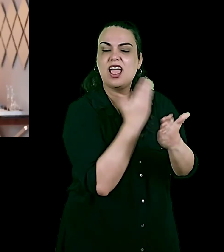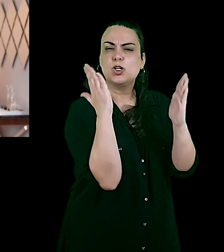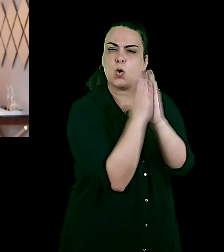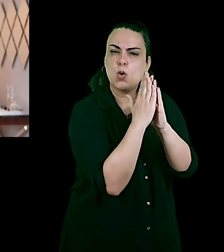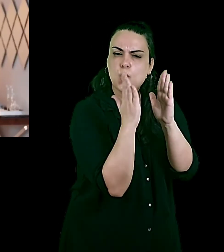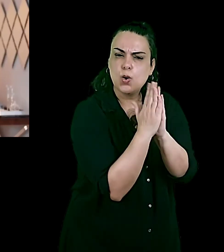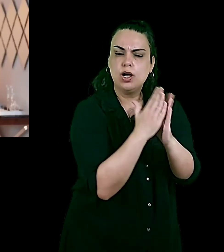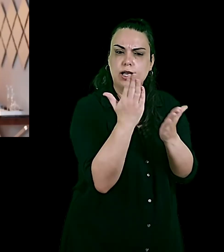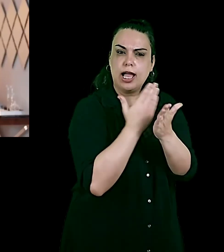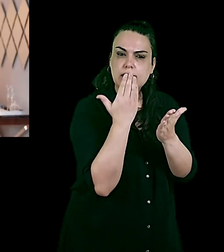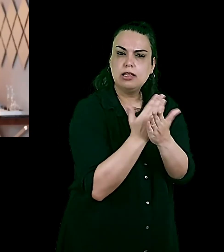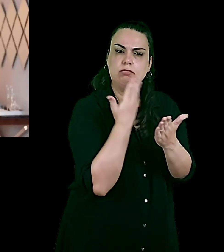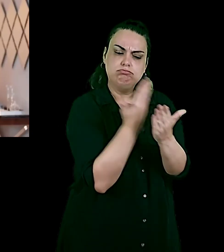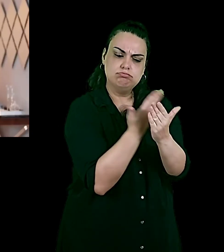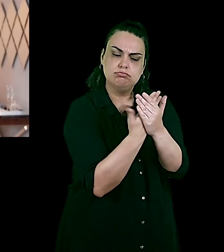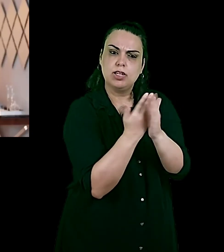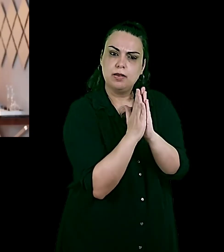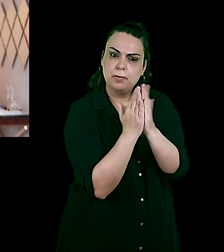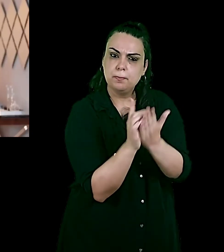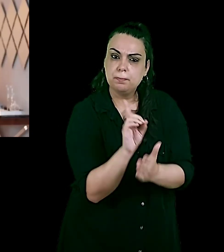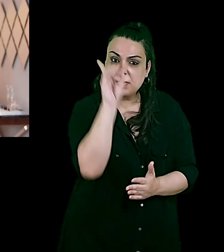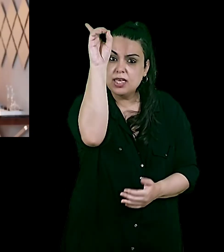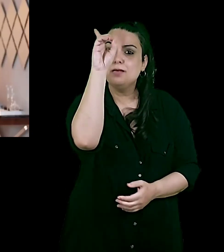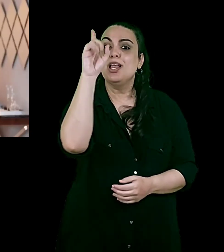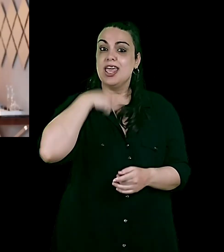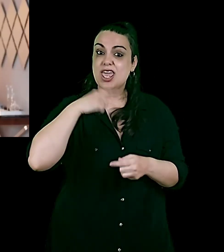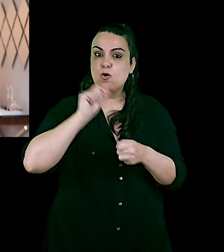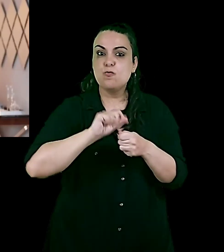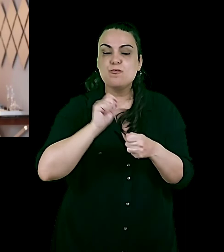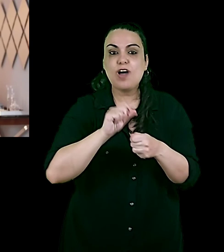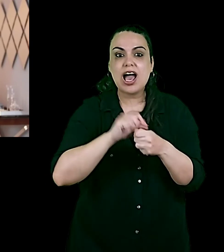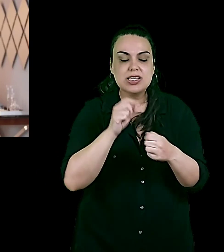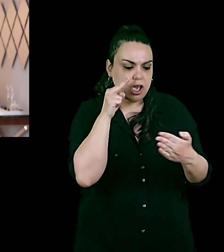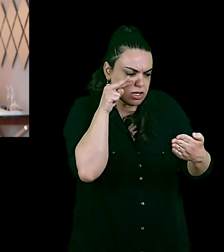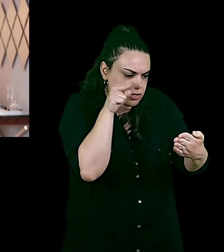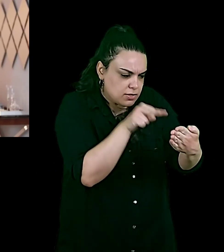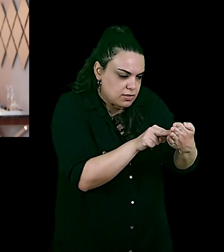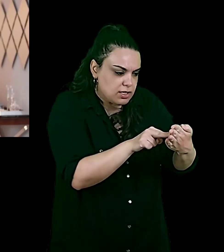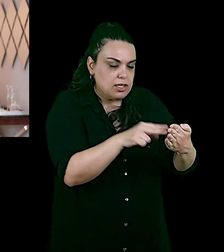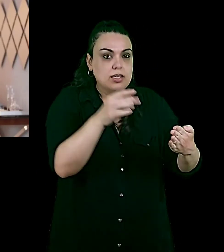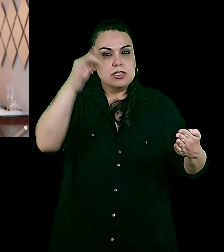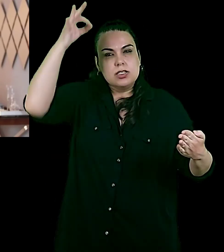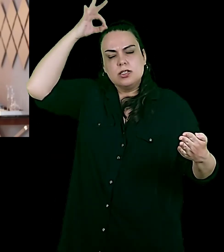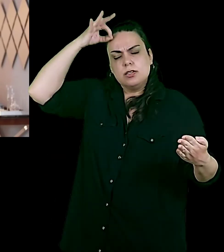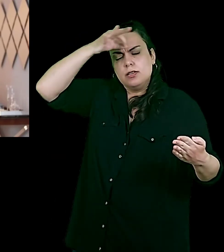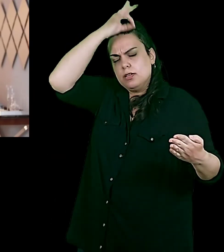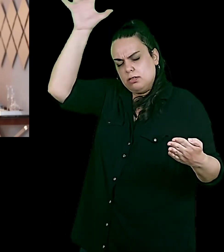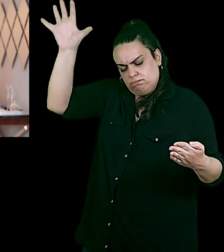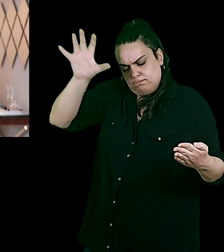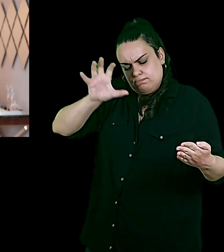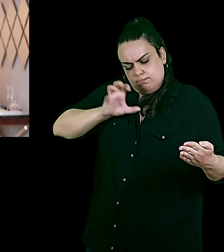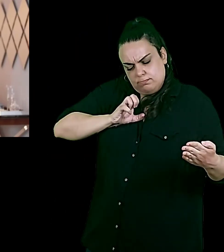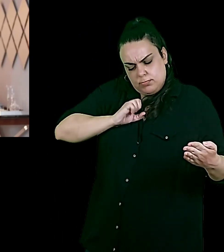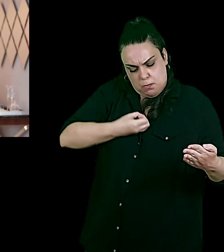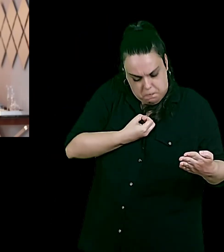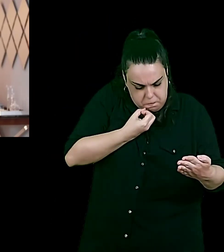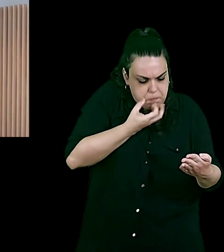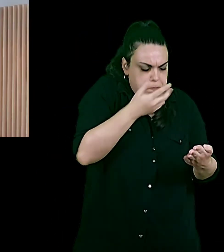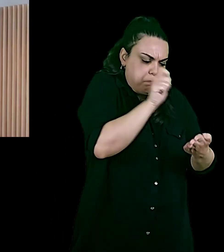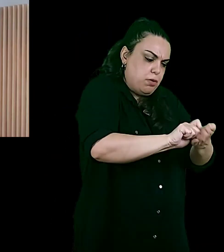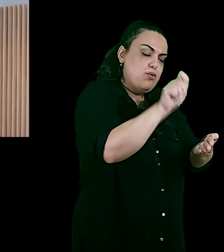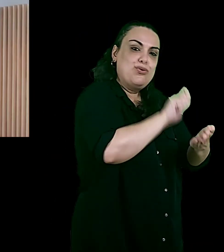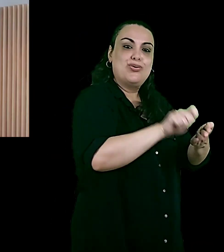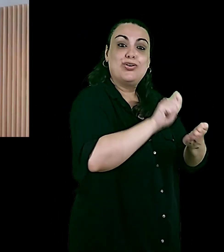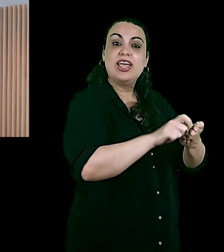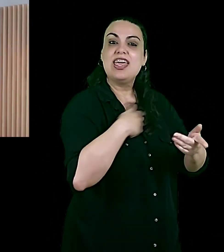caderno, um caderno de oração, um caderno de devocional, aonde eu tornei físico o espiritual que estava em mim, que eu consegui e